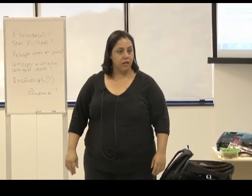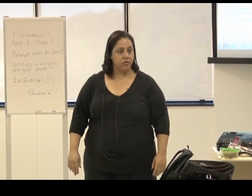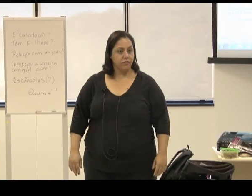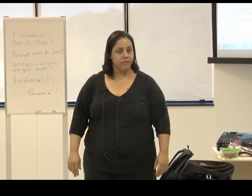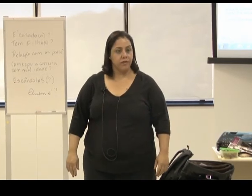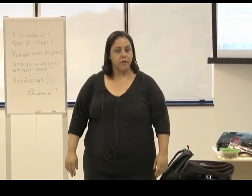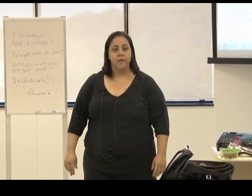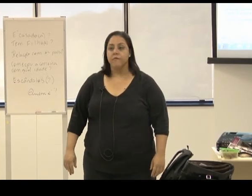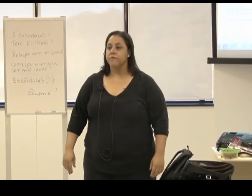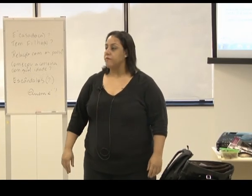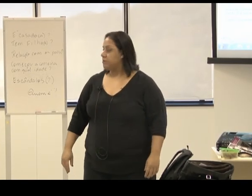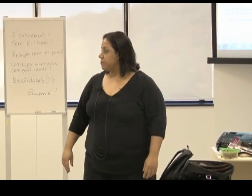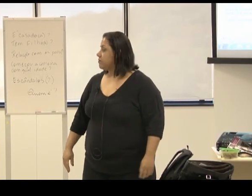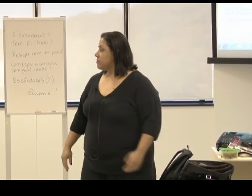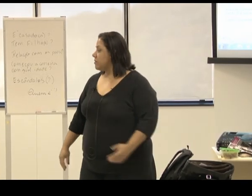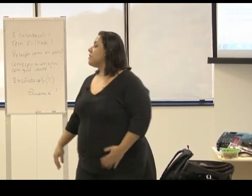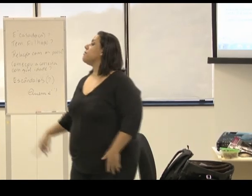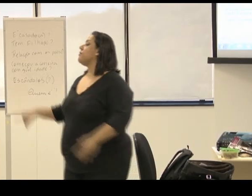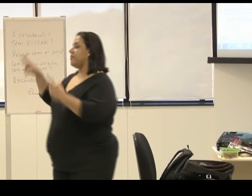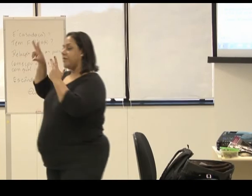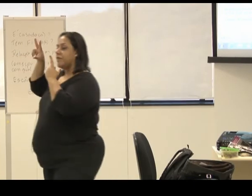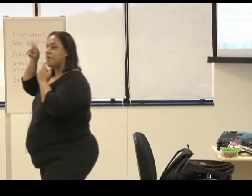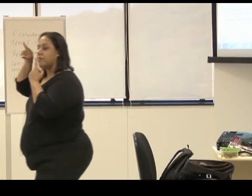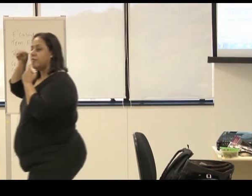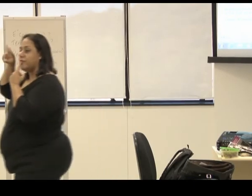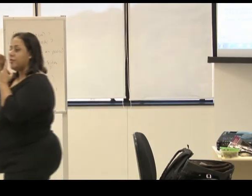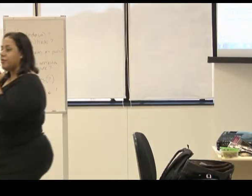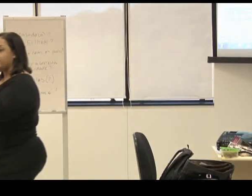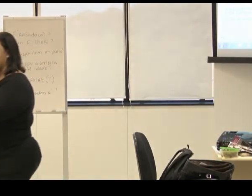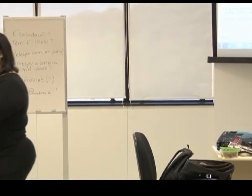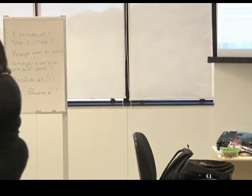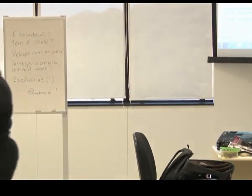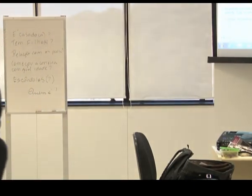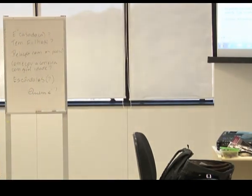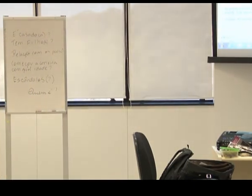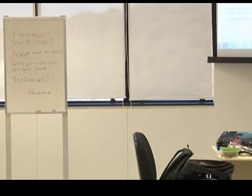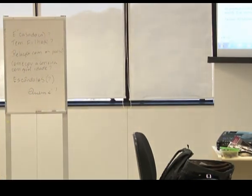Certo? Analisar com as duas mãos coisas diferentes. É meio.